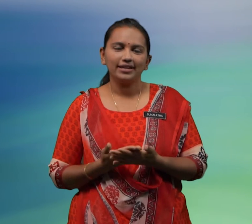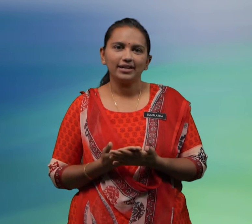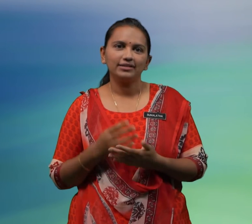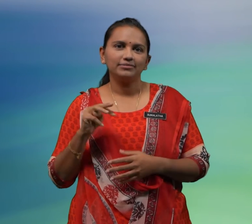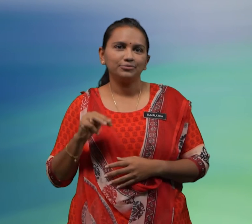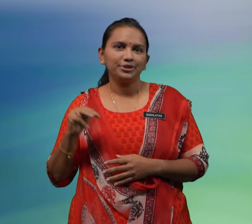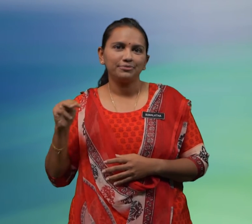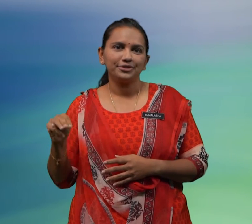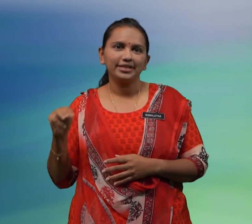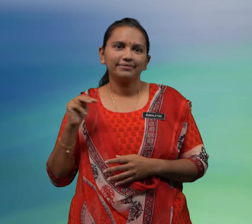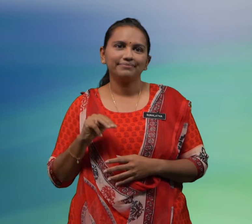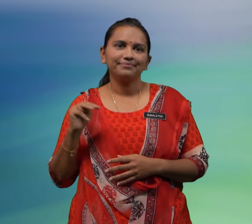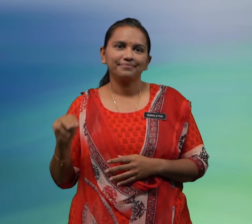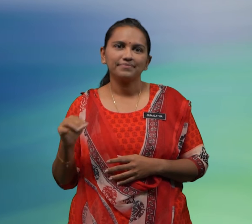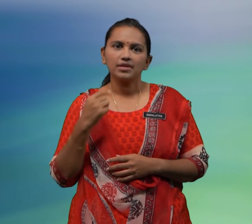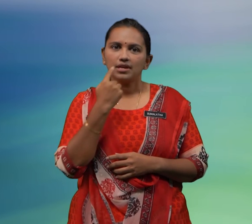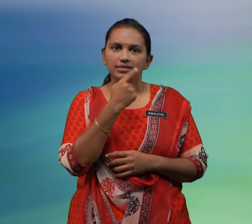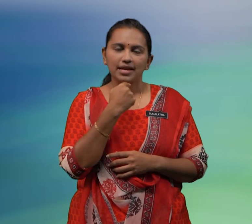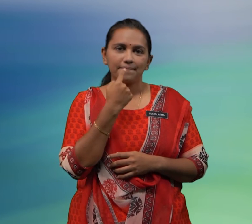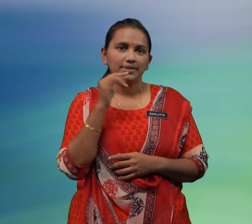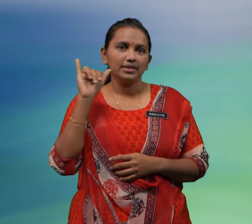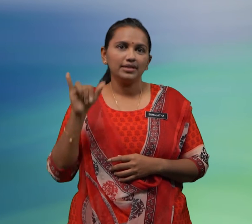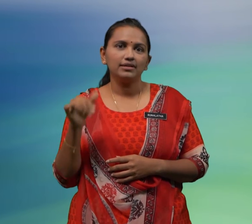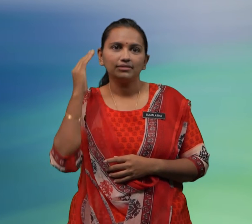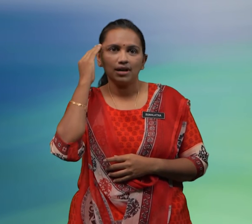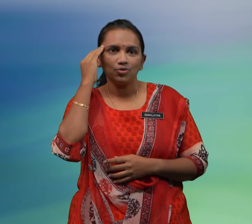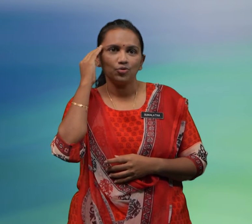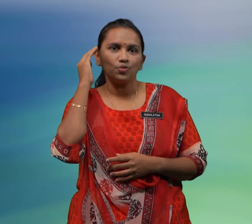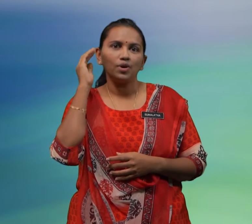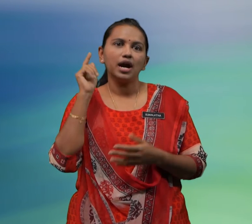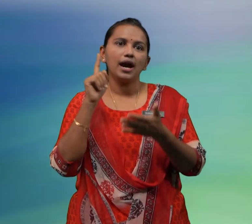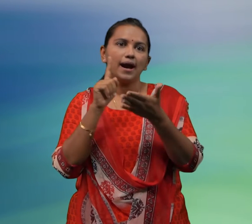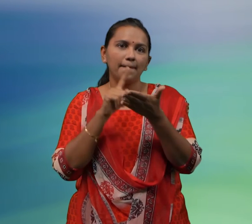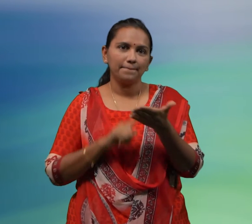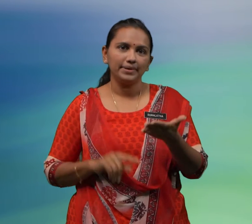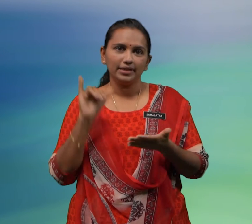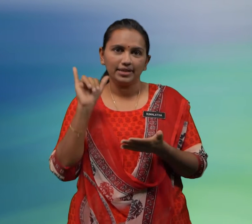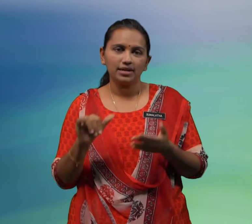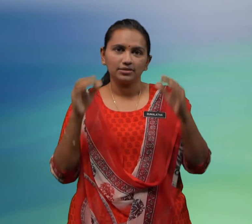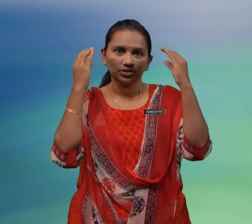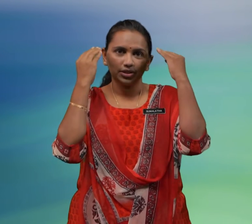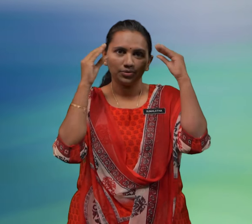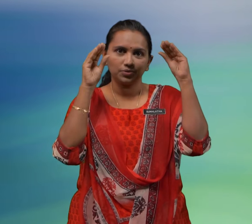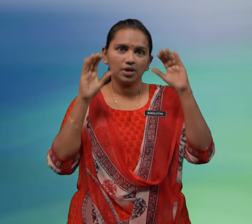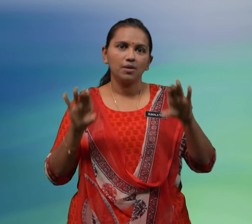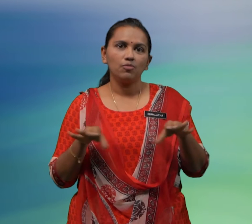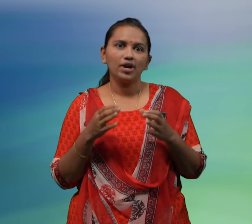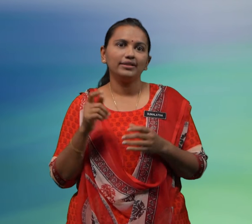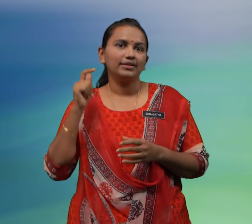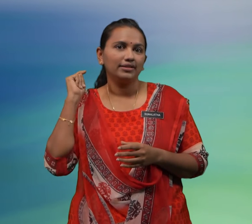Baiklah, murid-murid. Siapa yang tahu apa yang cikgu buat tadi?